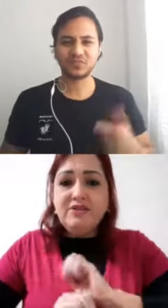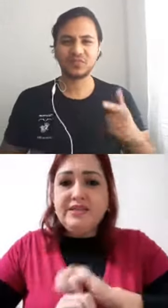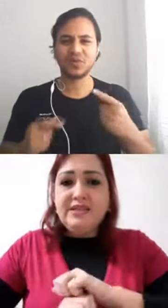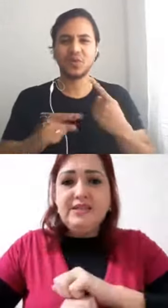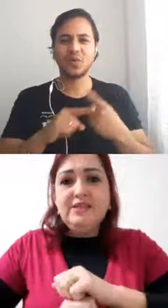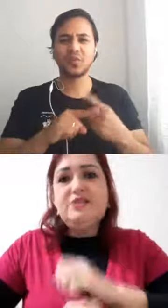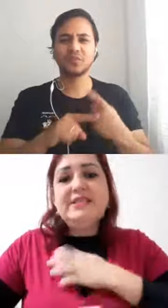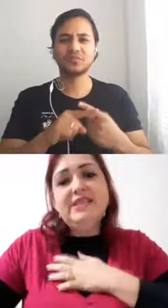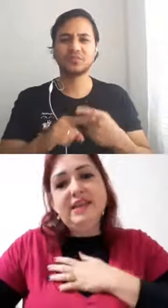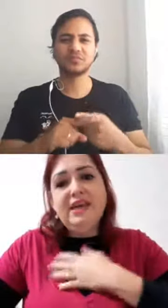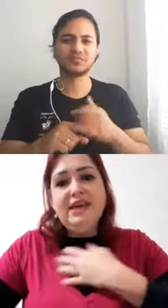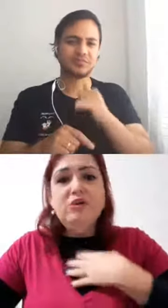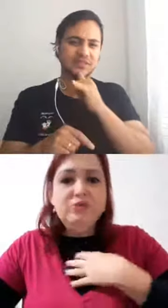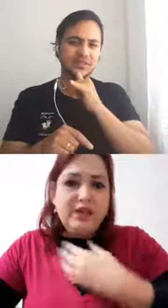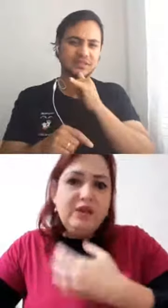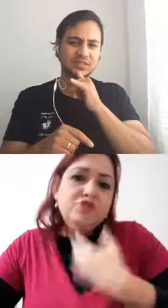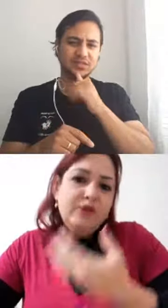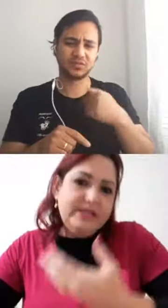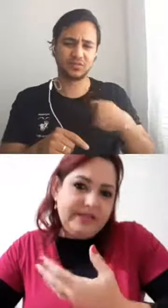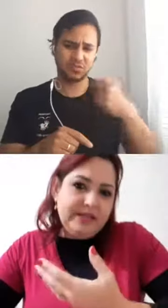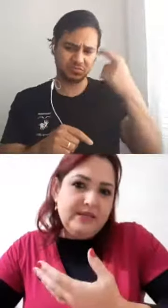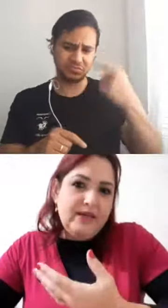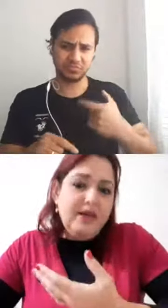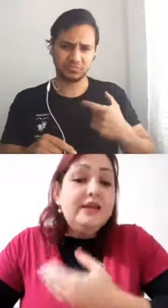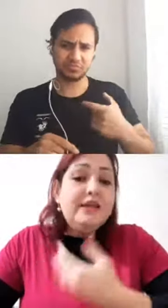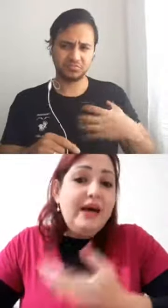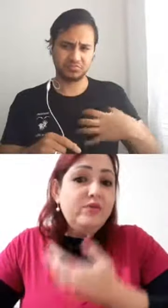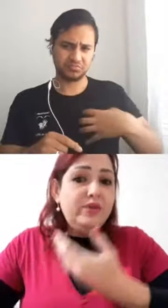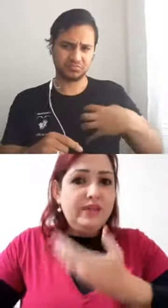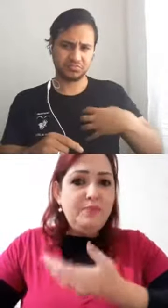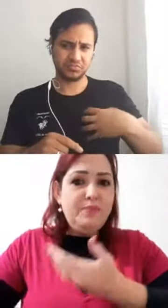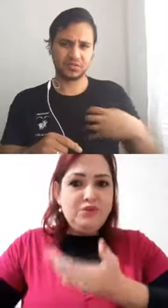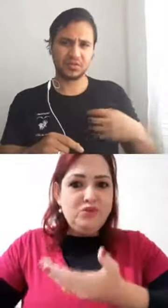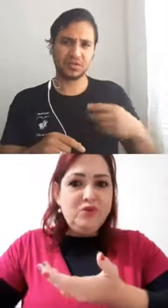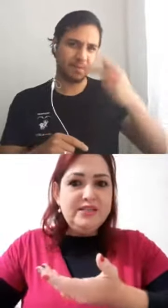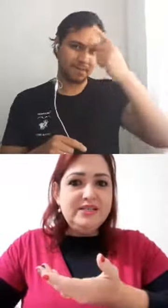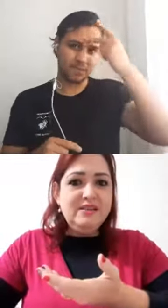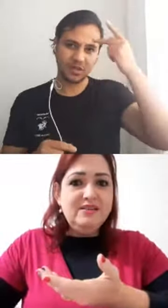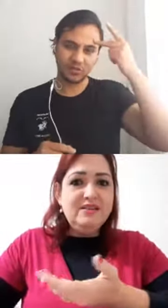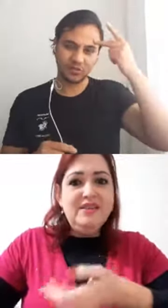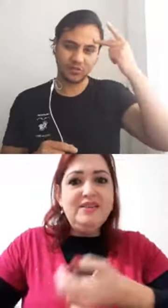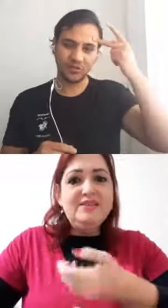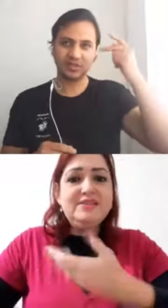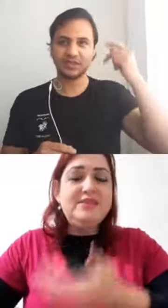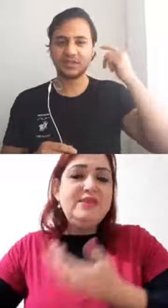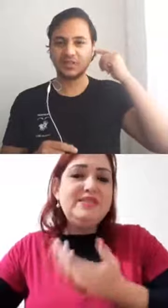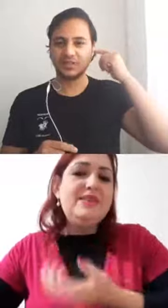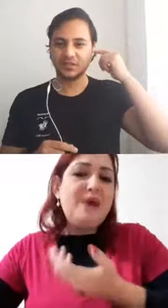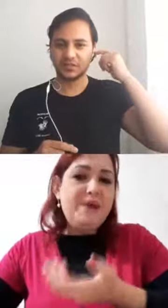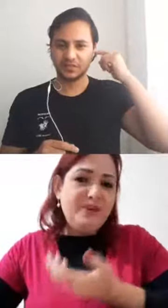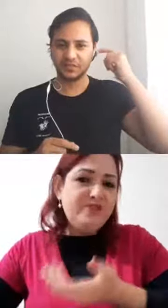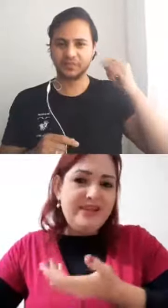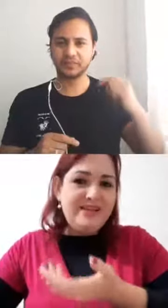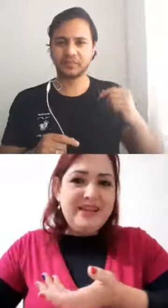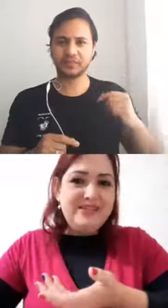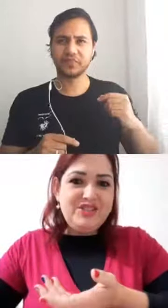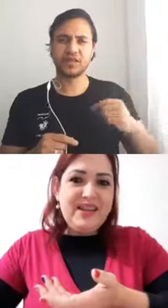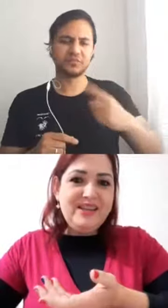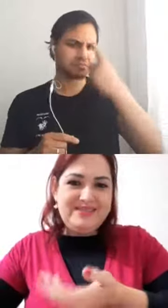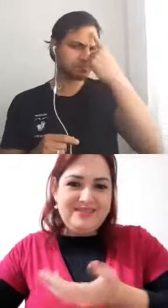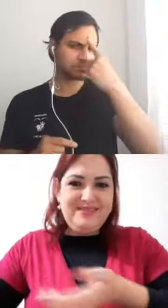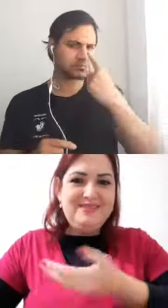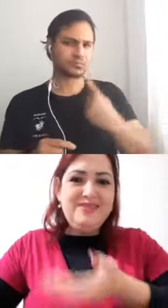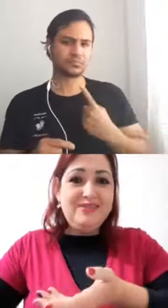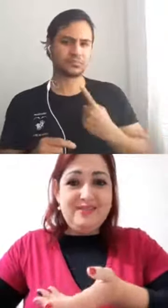gente fazer. Então, assim, eu sou assim. Claro que tem pessoas que são assim, a personalidade